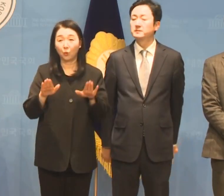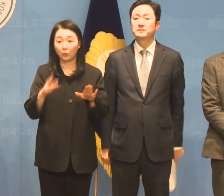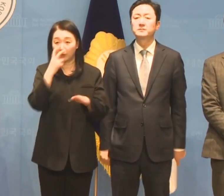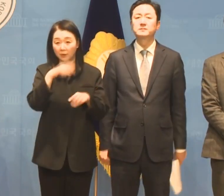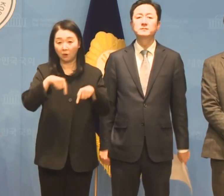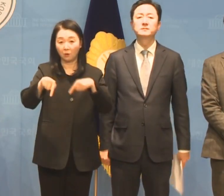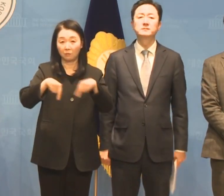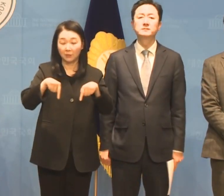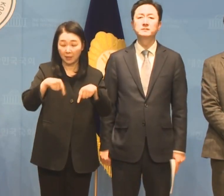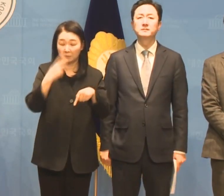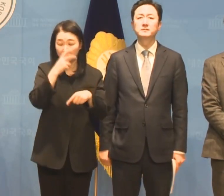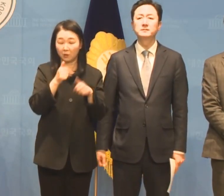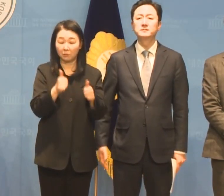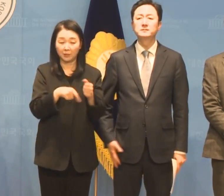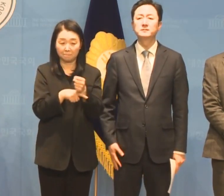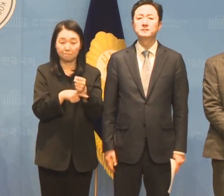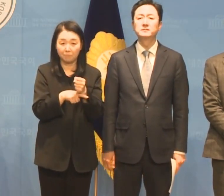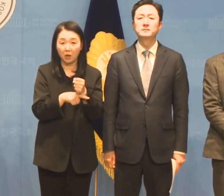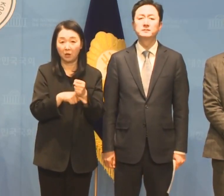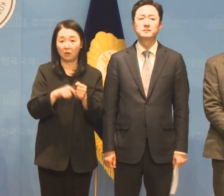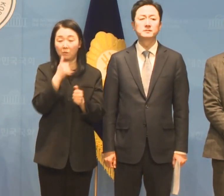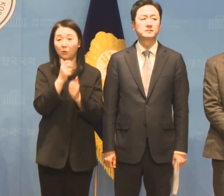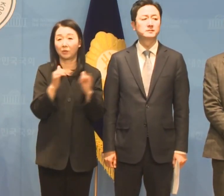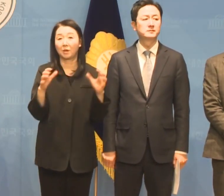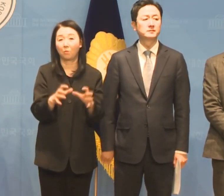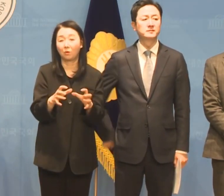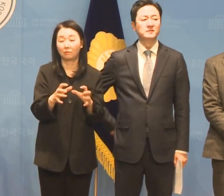검사를 검사하는 변호사 모임 그리고